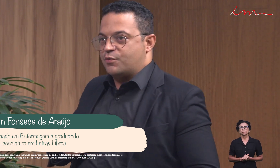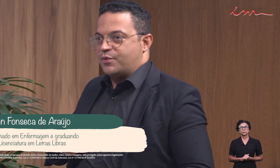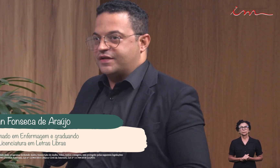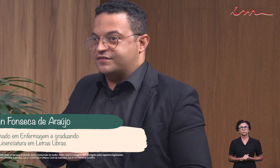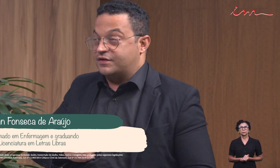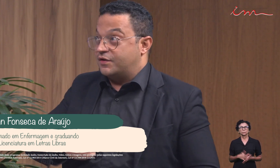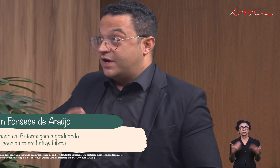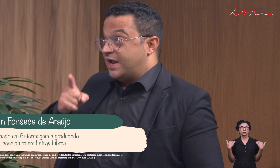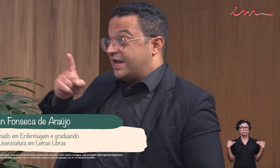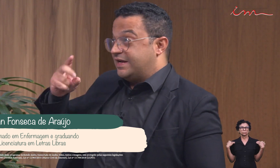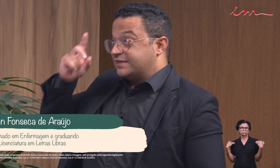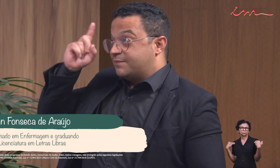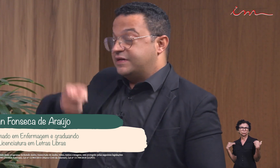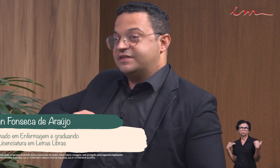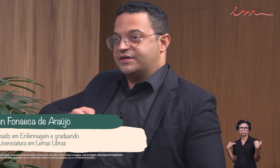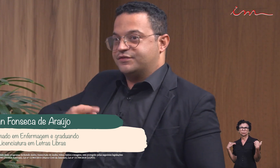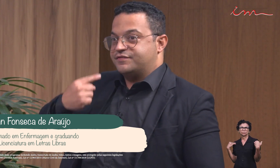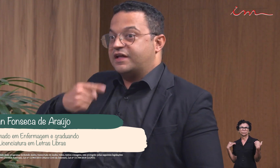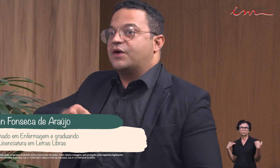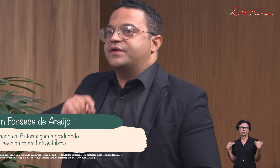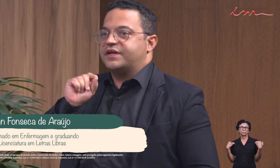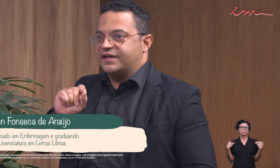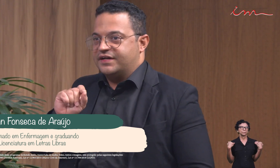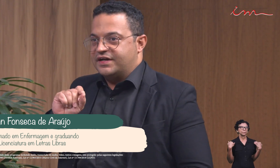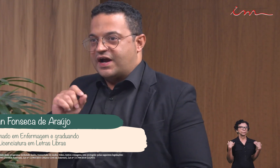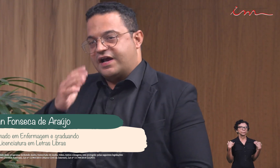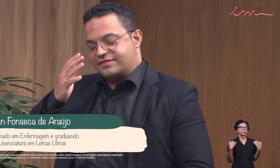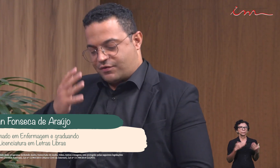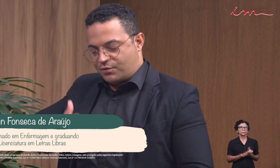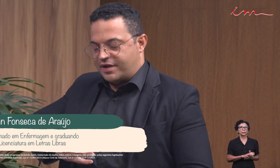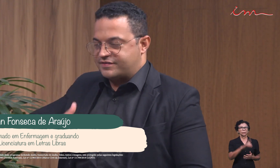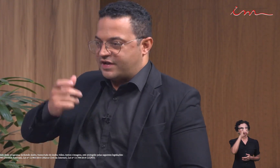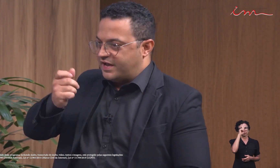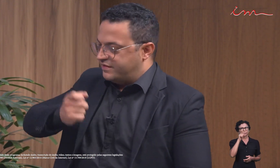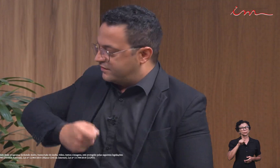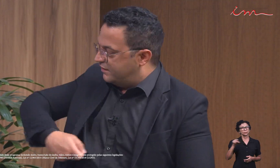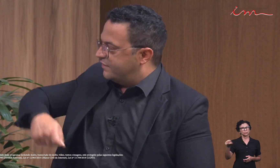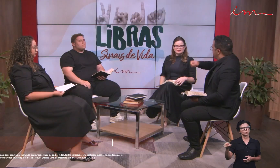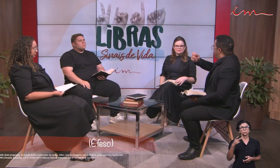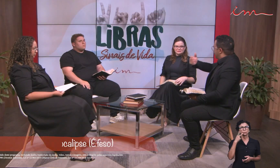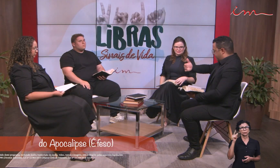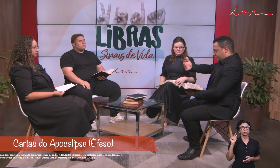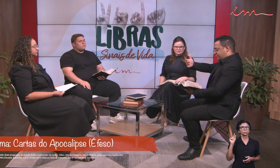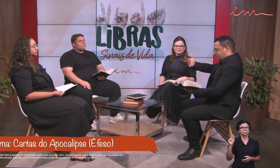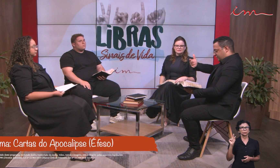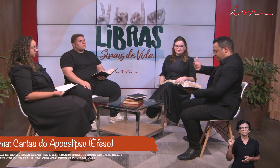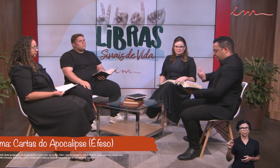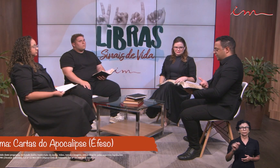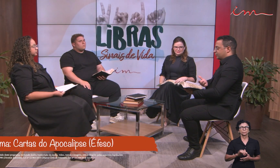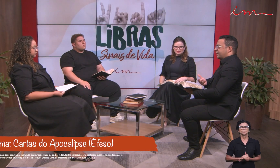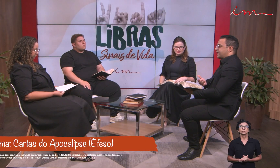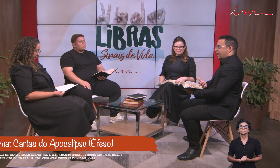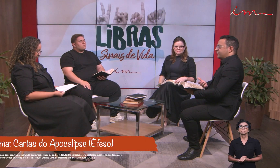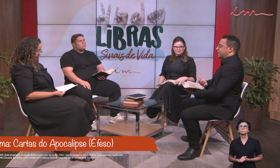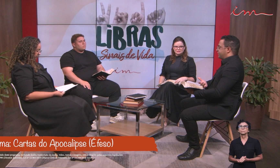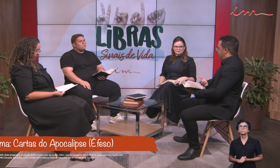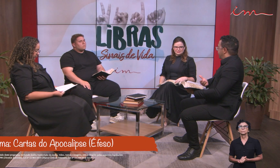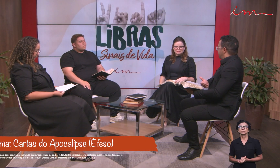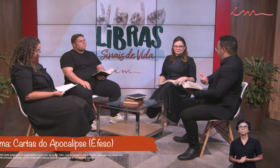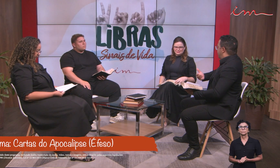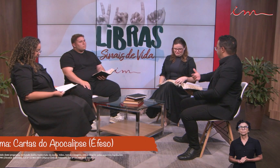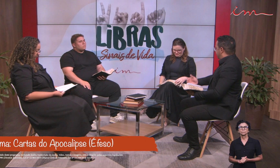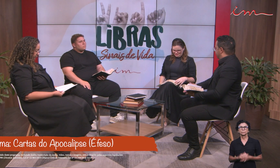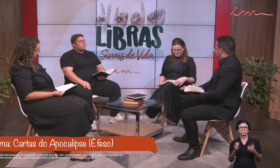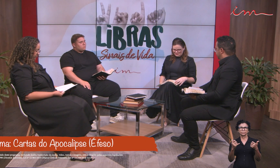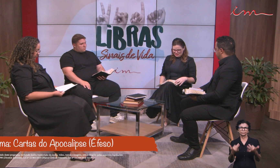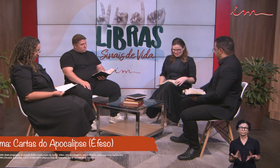muda a incorporação, ó. Ele está mandando falar o quê? Aí você começa a descrever, aí vem a descrição do recado que ele tinha para a